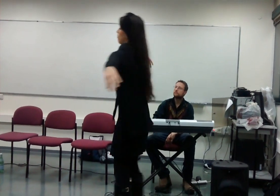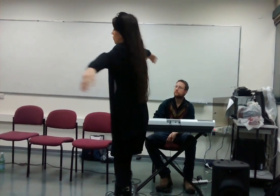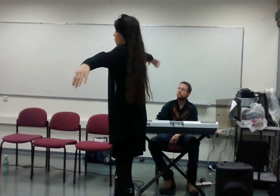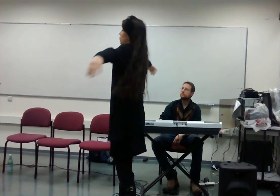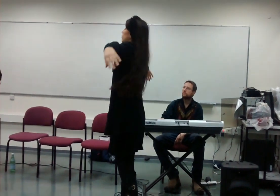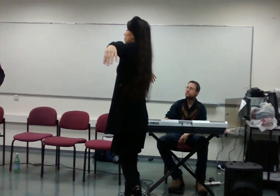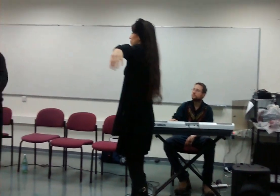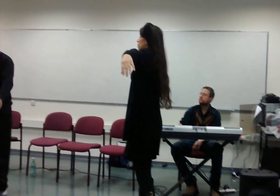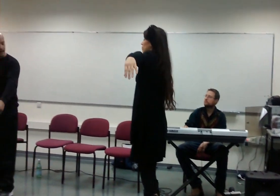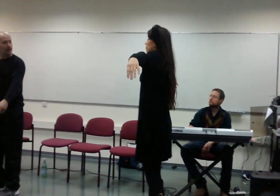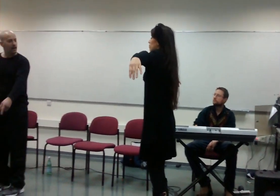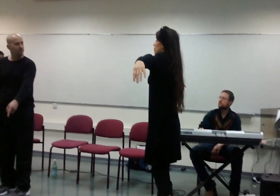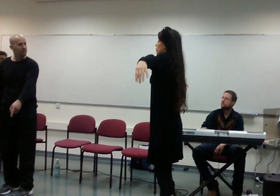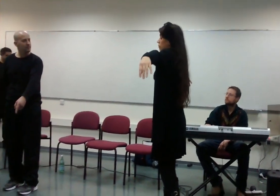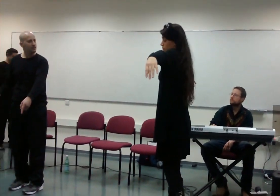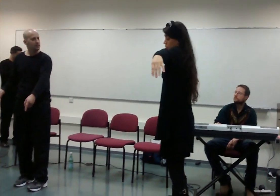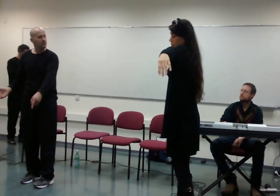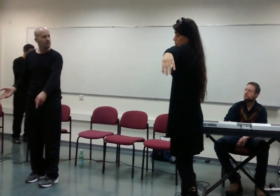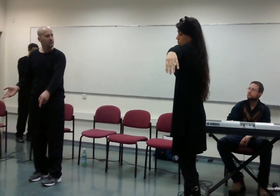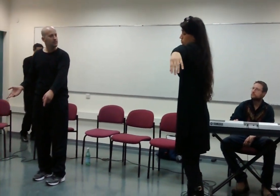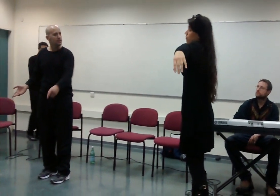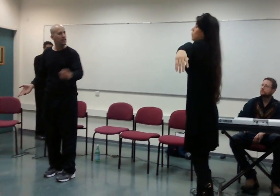גלו גלו גלו